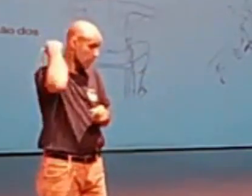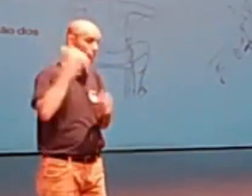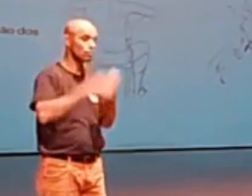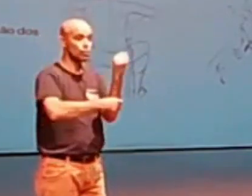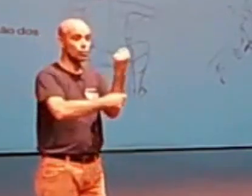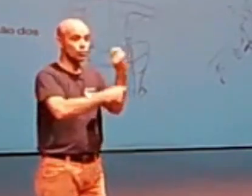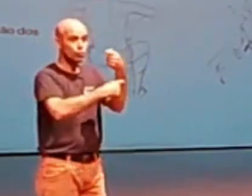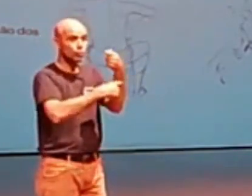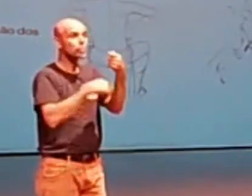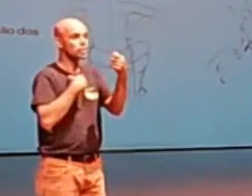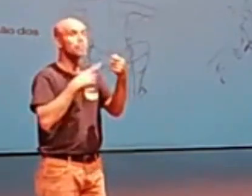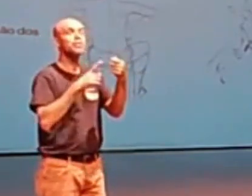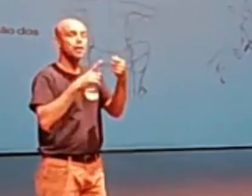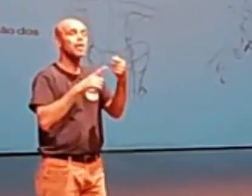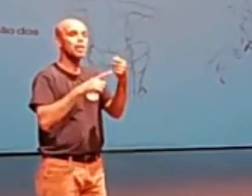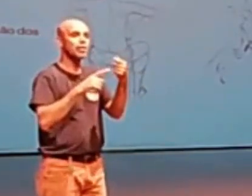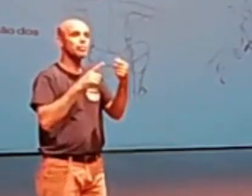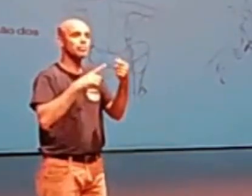graus, vocês sabiam?